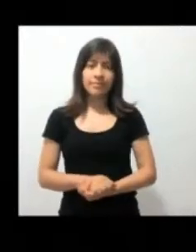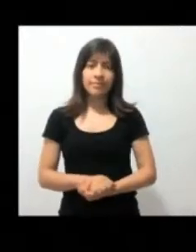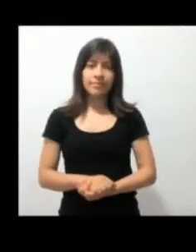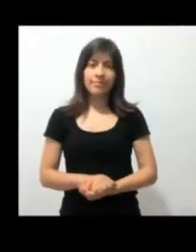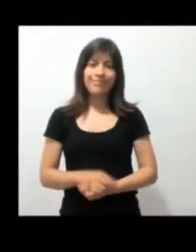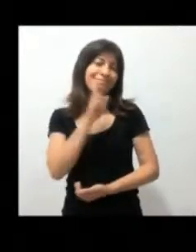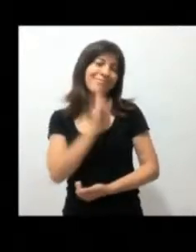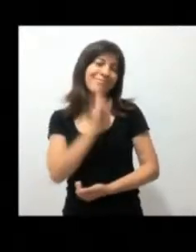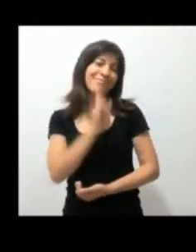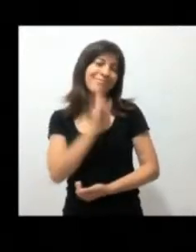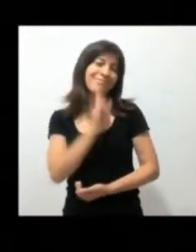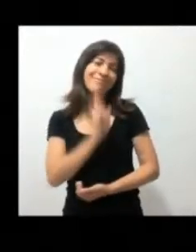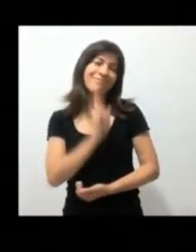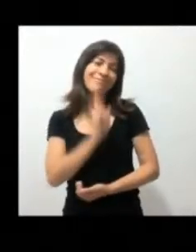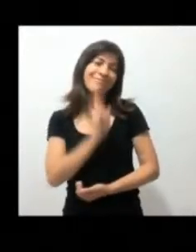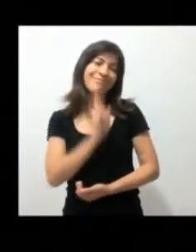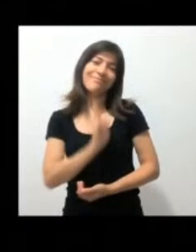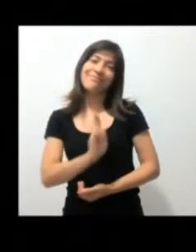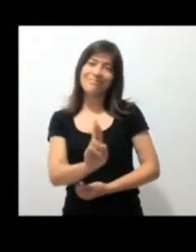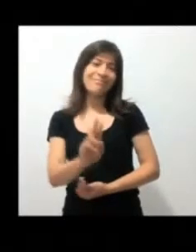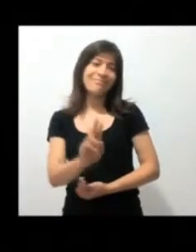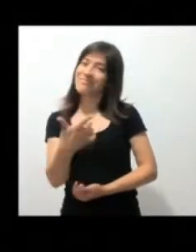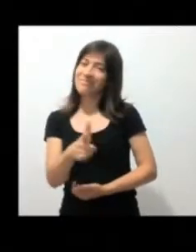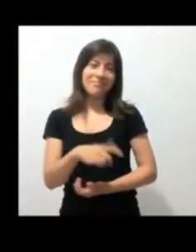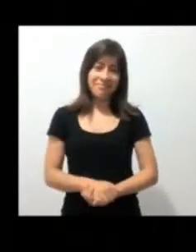A resposta para isso eu não tenho.